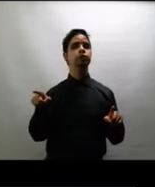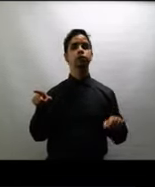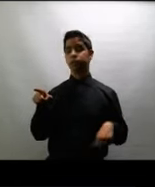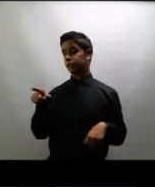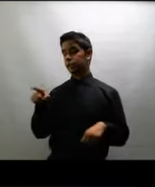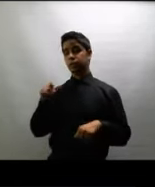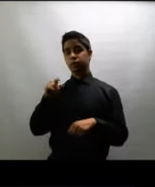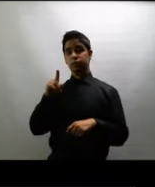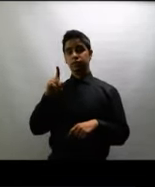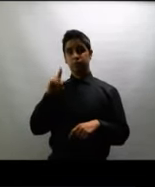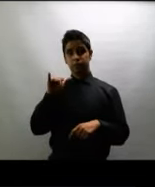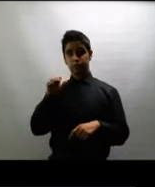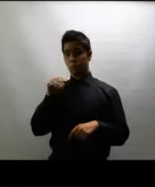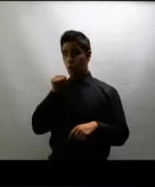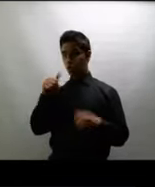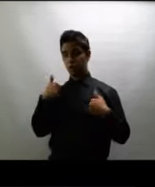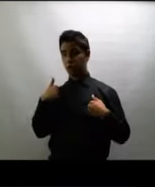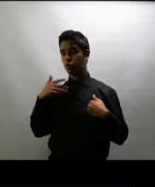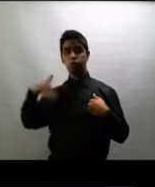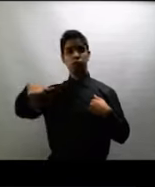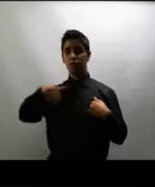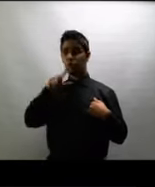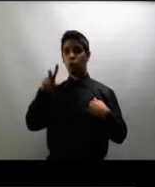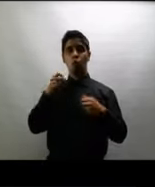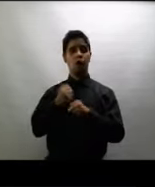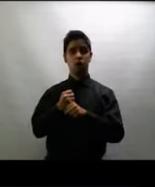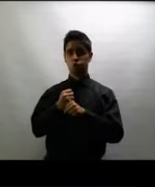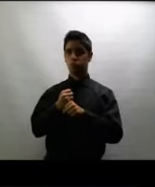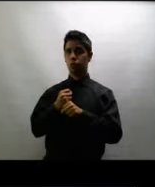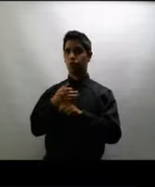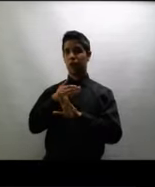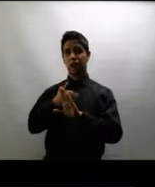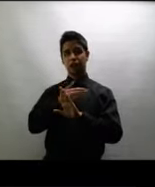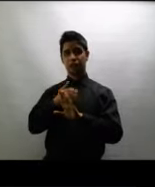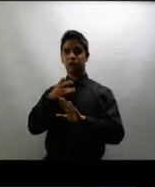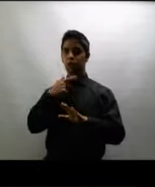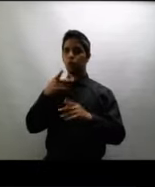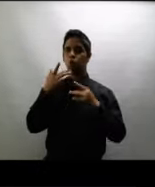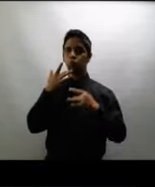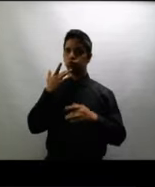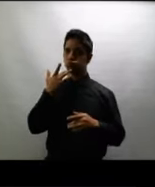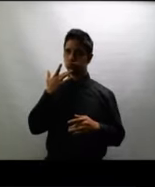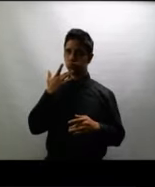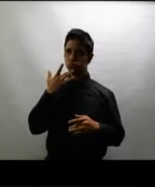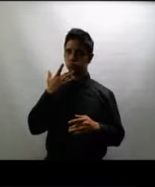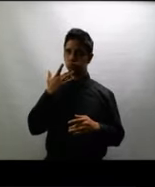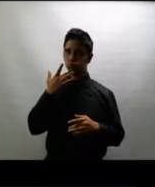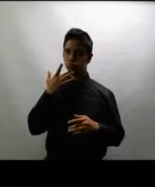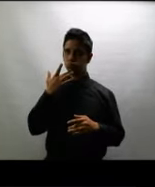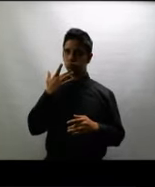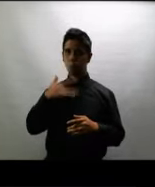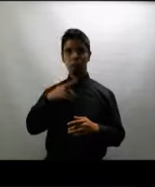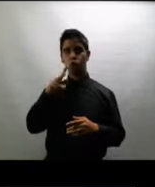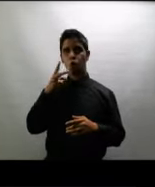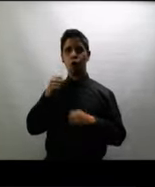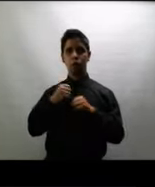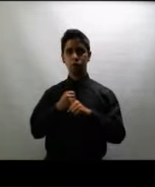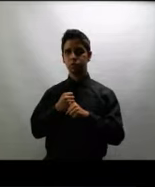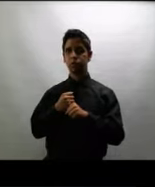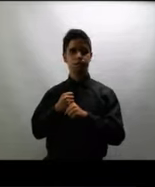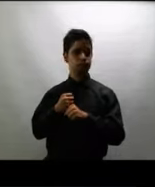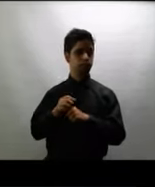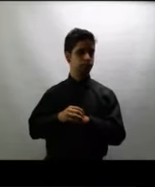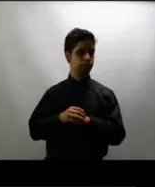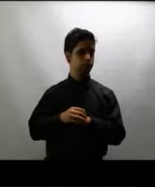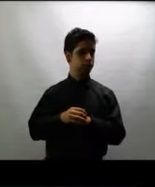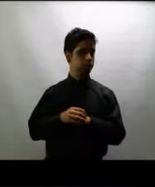disco salió, no teníamos 2 años. O sea, fue antes de 2 años. Y la razón por la gente me dice, ya, tiraste un segundo disco, este tiene